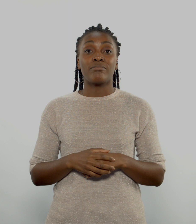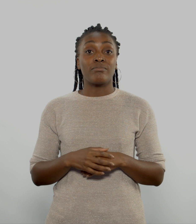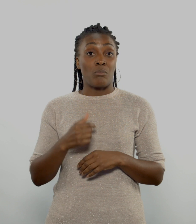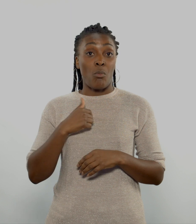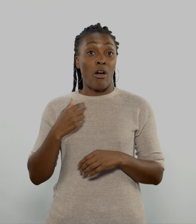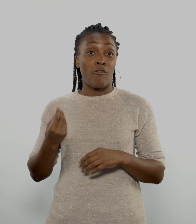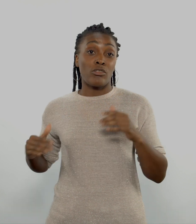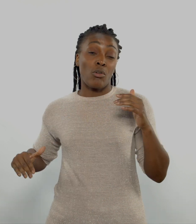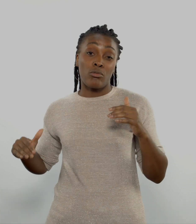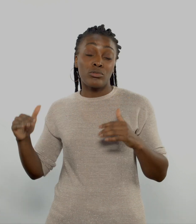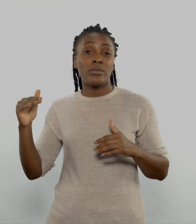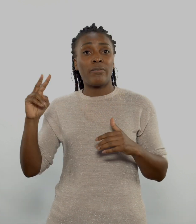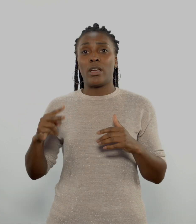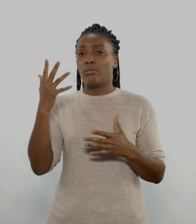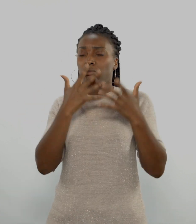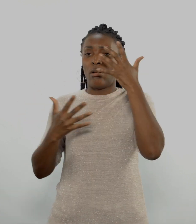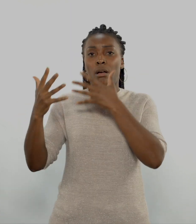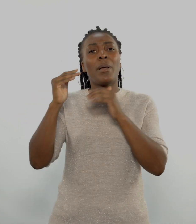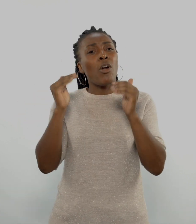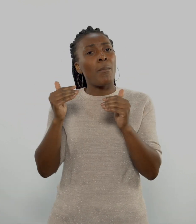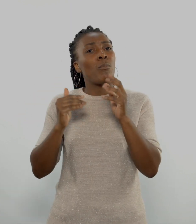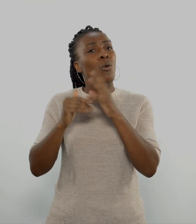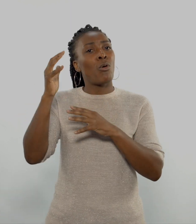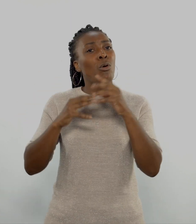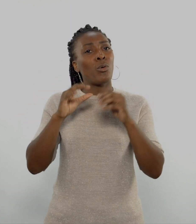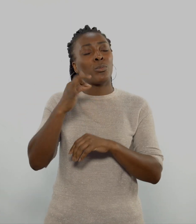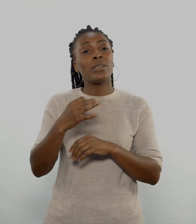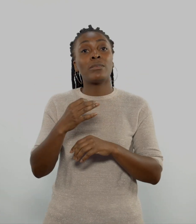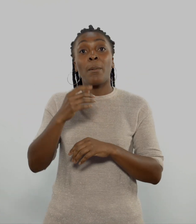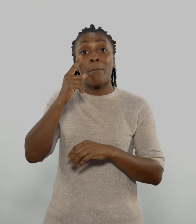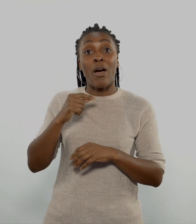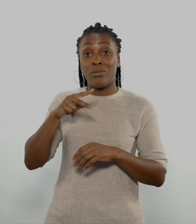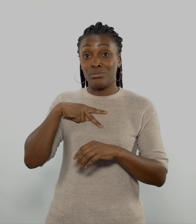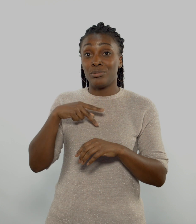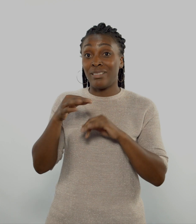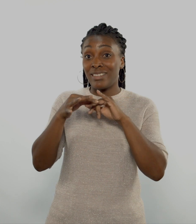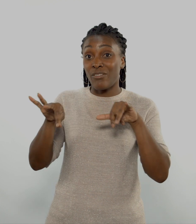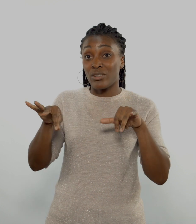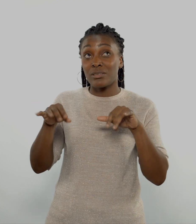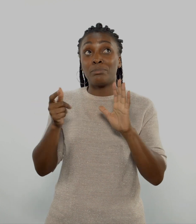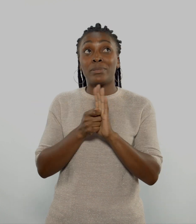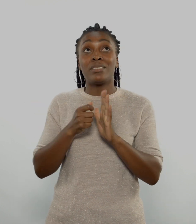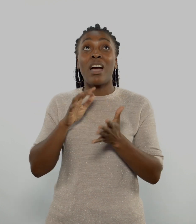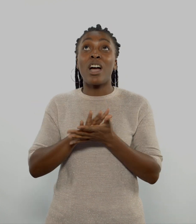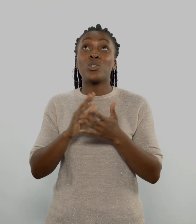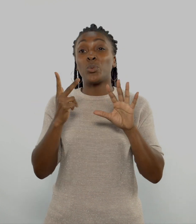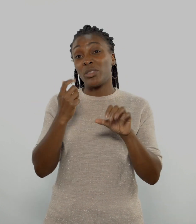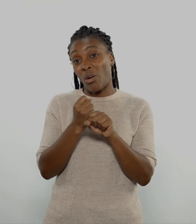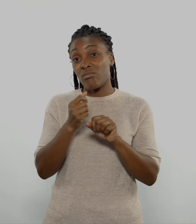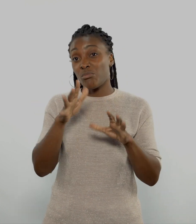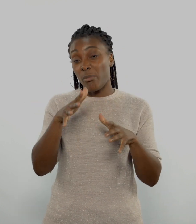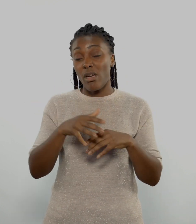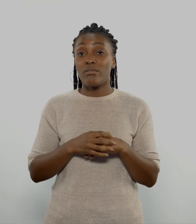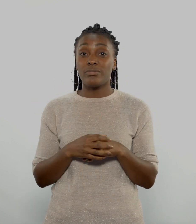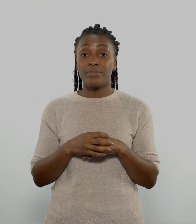J'ai eu une enfance assez chamboulée, mais heureuse. Mes parents ont divorcé quand j'avais à peu près 8 ans et,